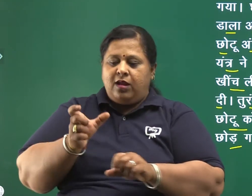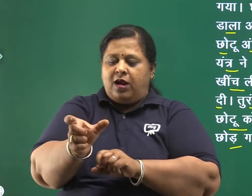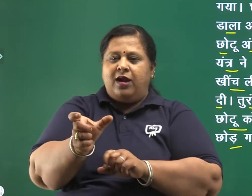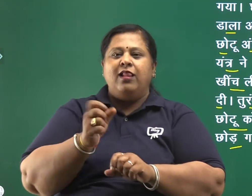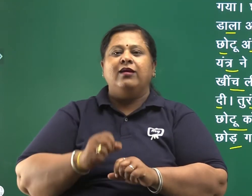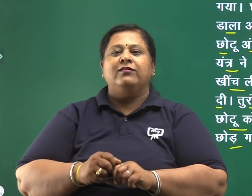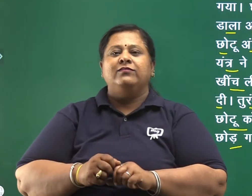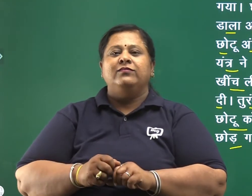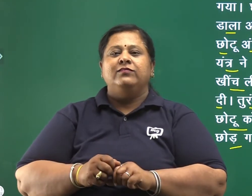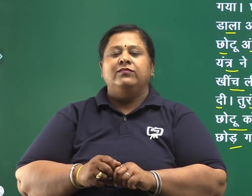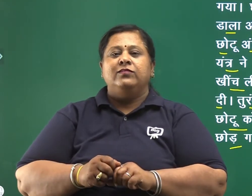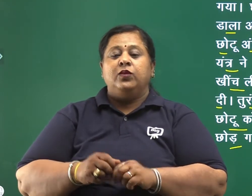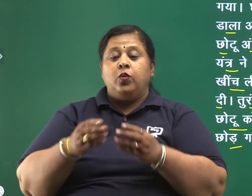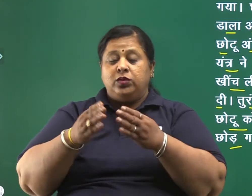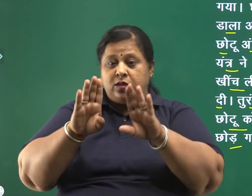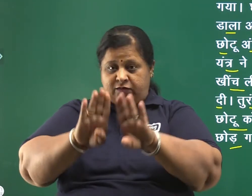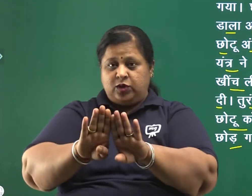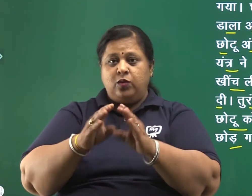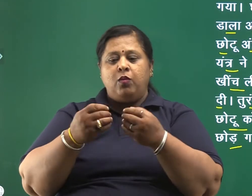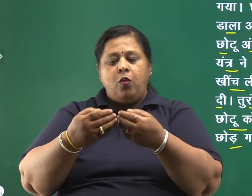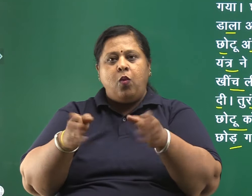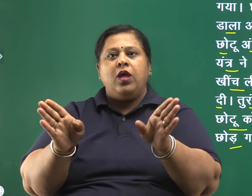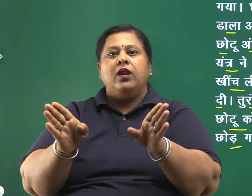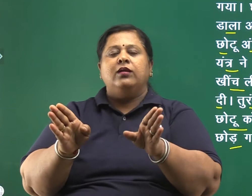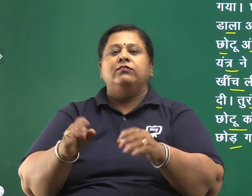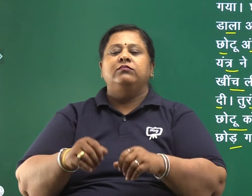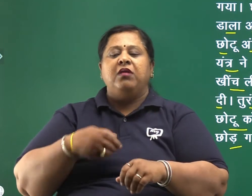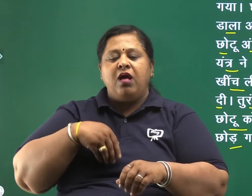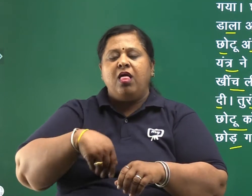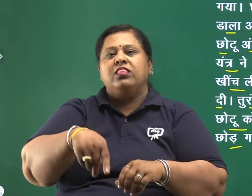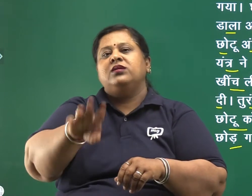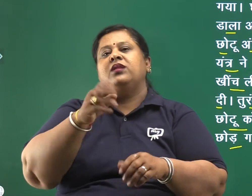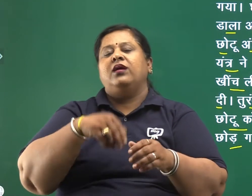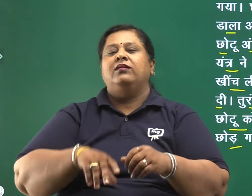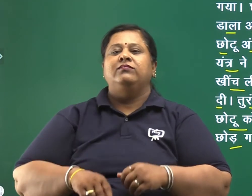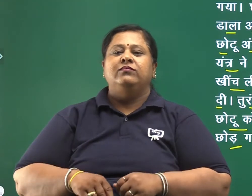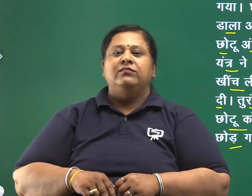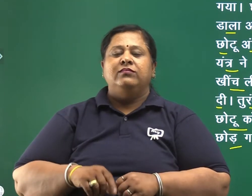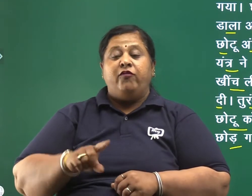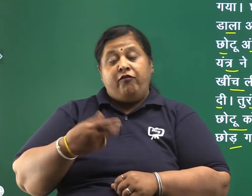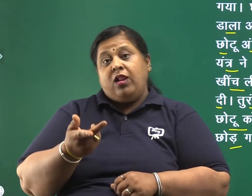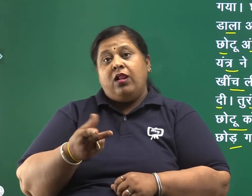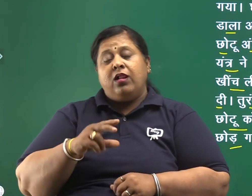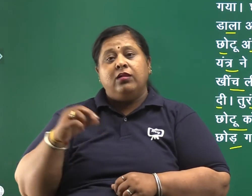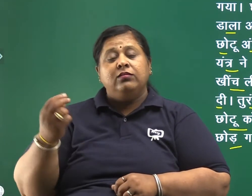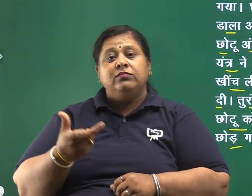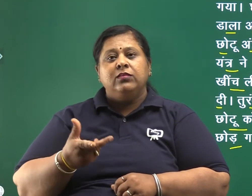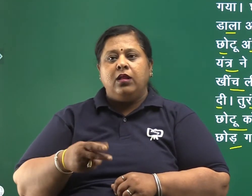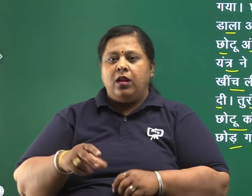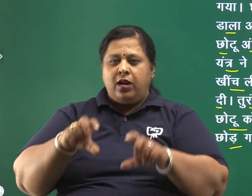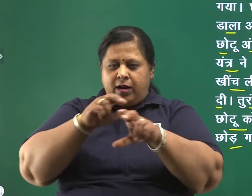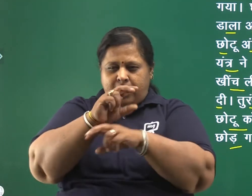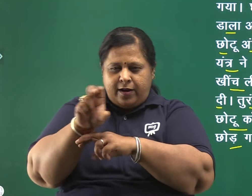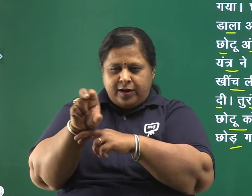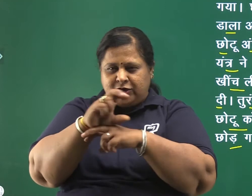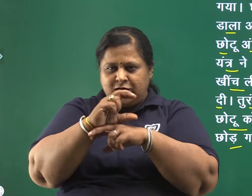डालकर उस दरवाजे को खोलकर अंदर चला गया। फिर निरीक्षण यंत्र